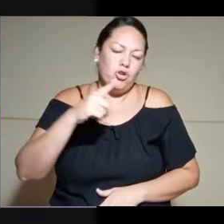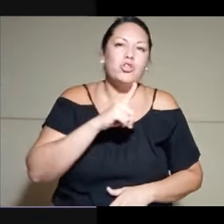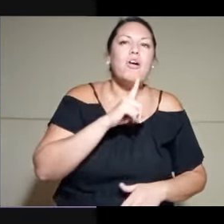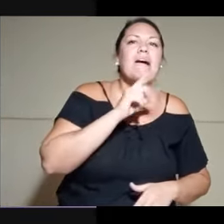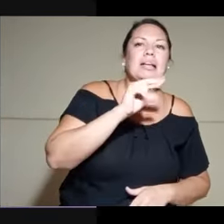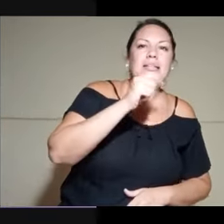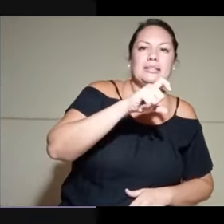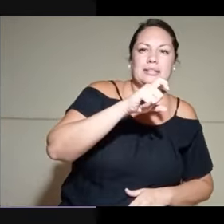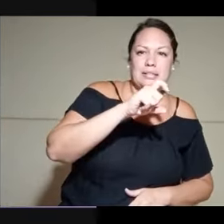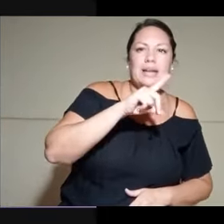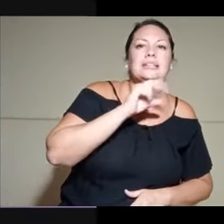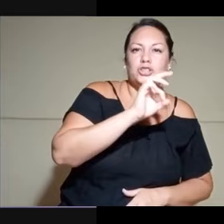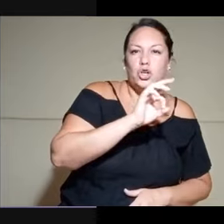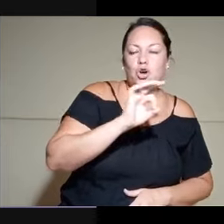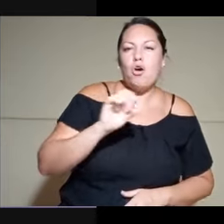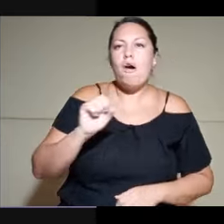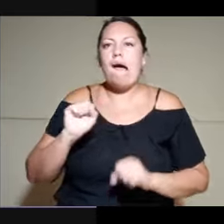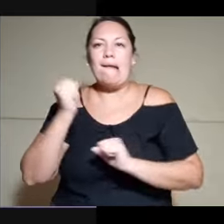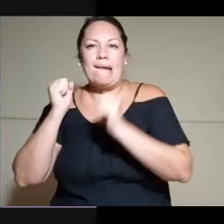y tracto y nervio.